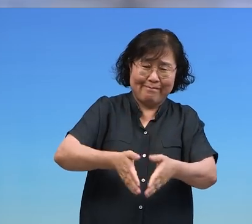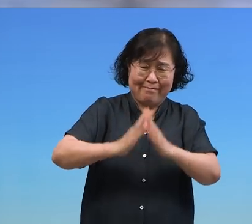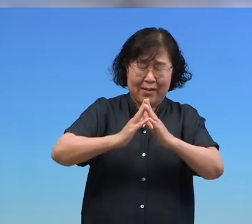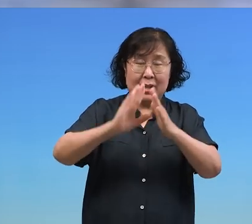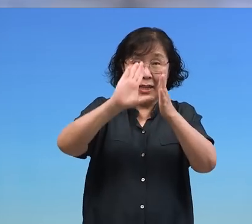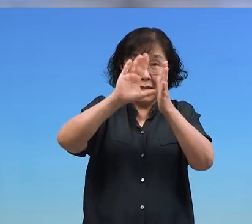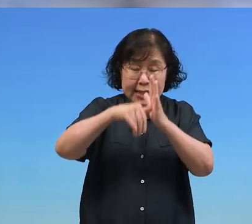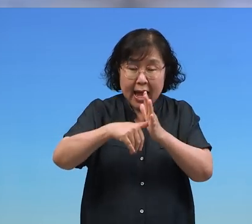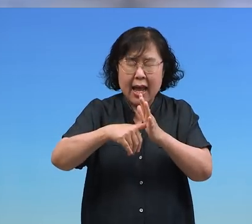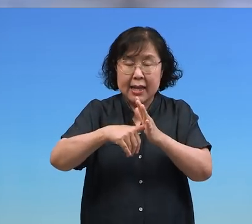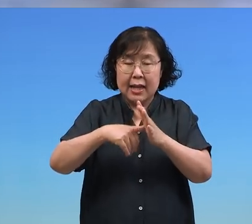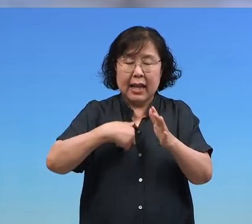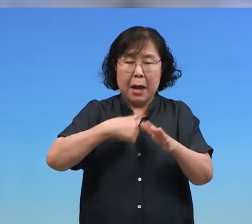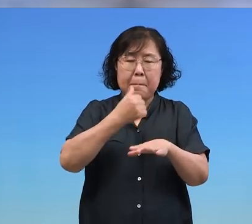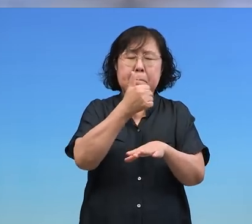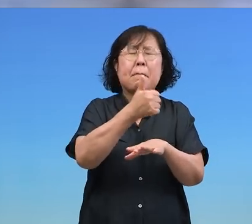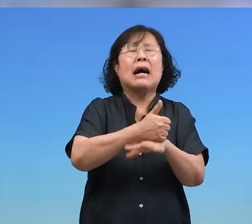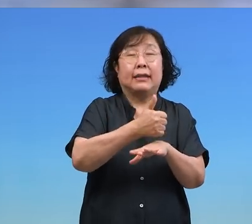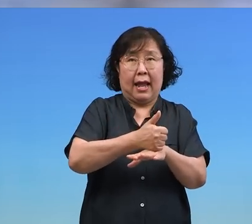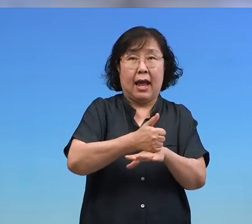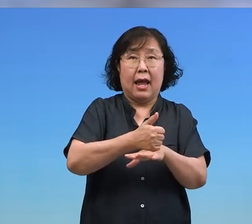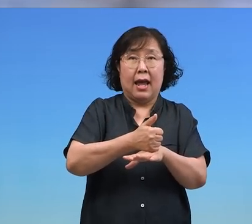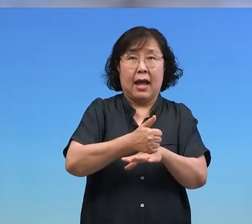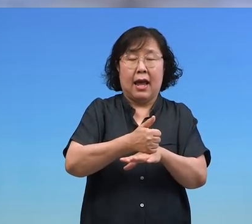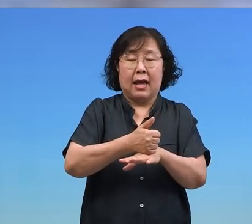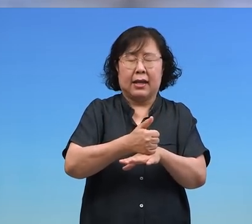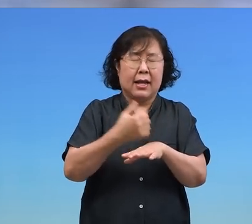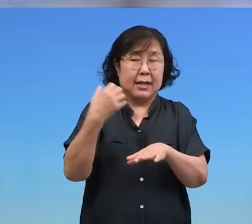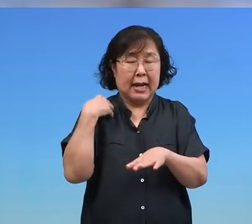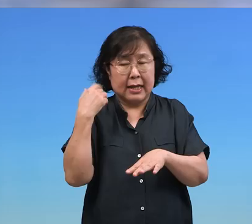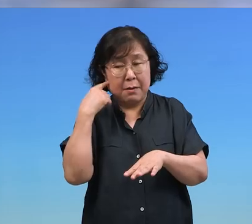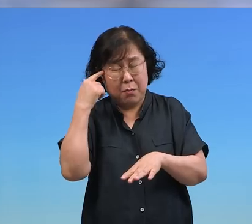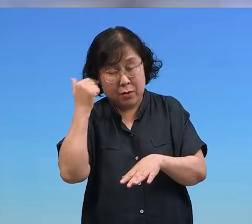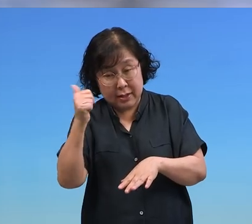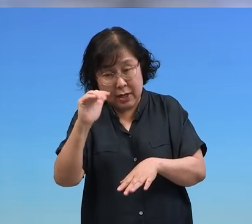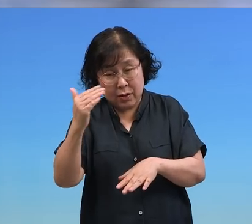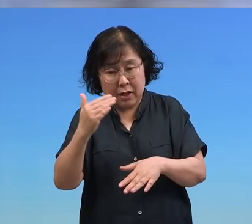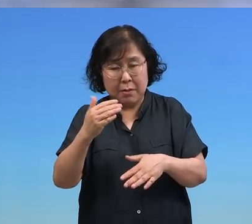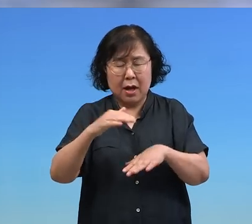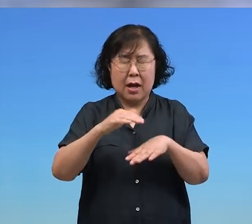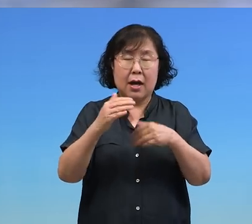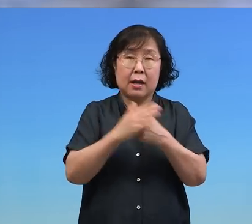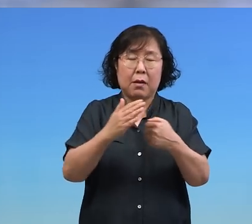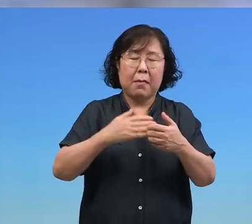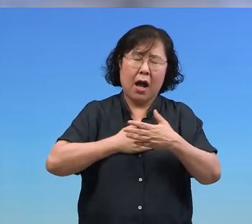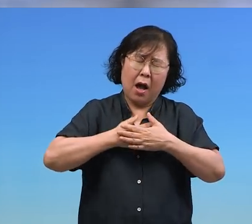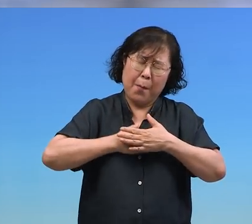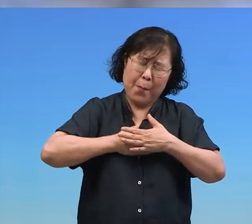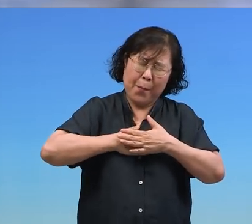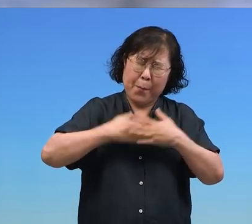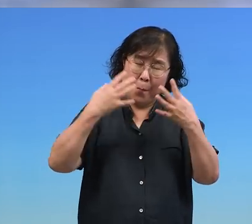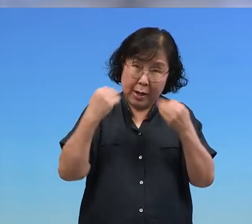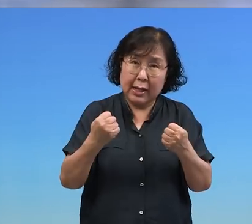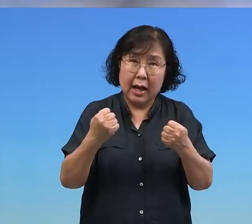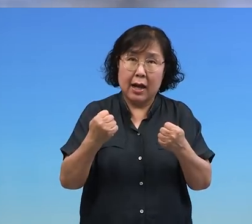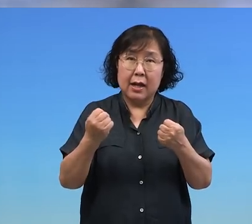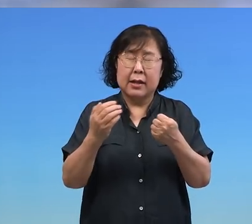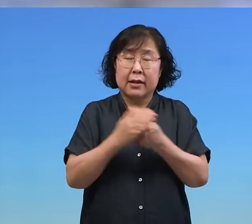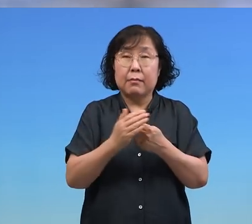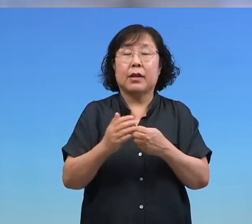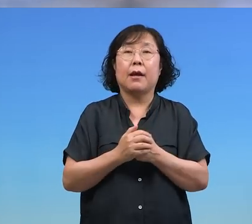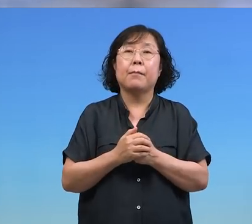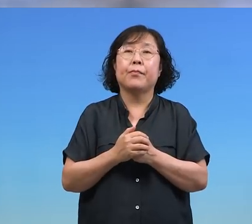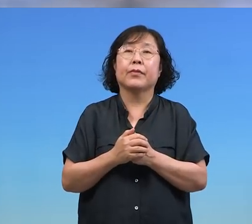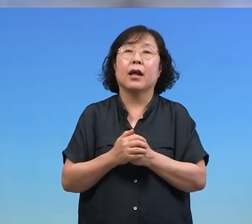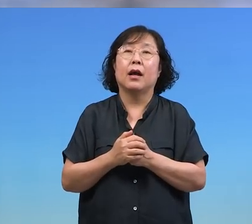이제 이제 단위 묵사가 되니까 그냥 막 불안불안하신가 봐요 그래서 이제 뭐 한 20년 전이니까 전화도 오시고 전화도